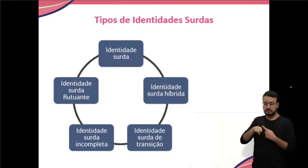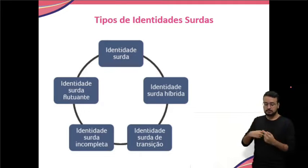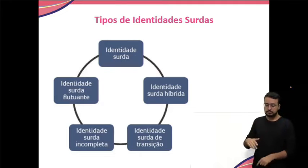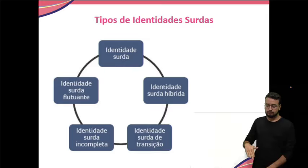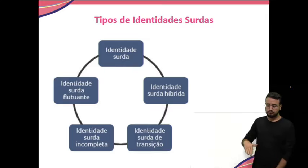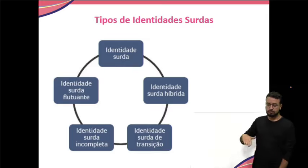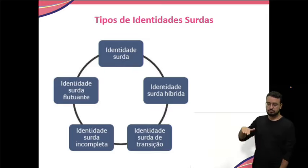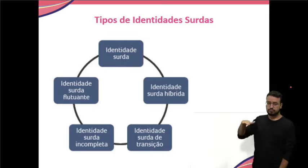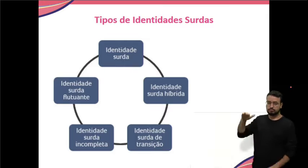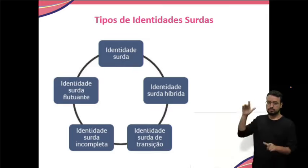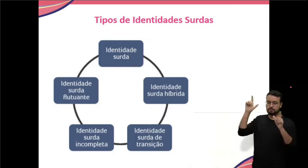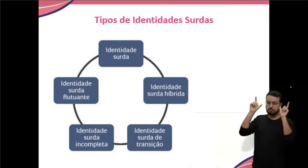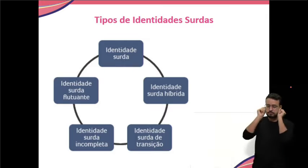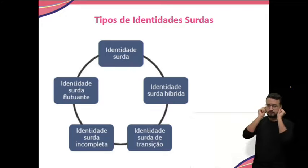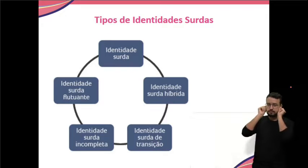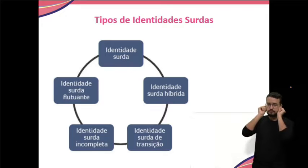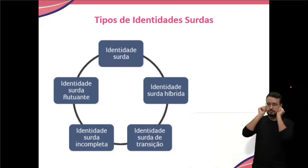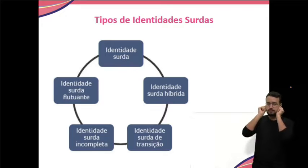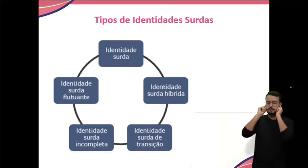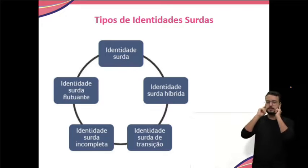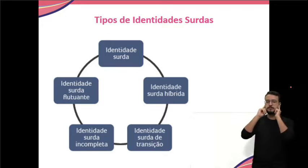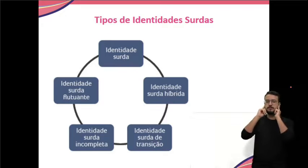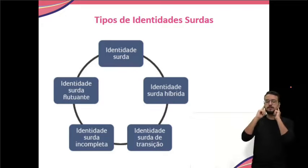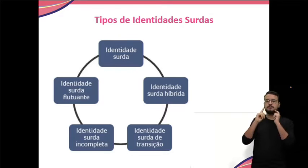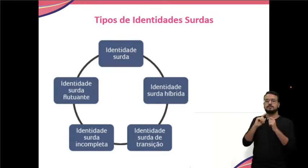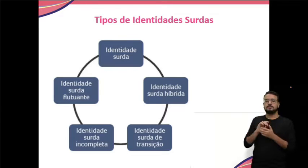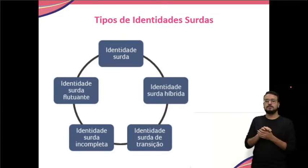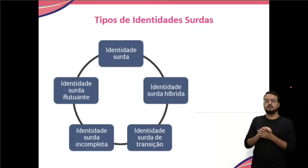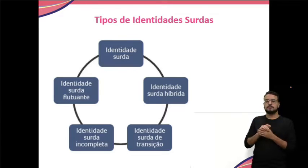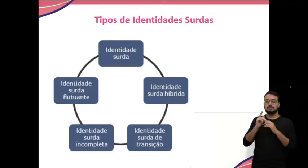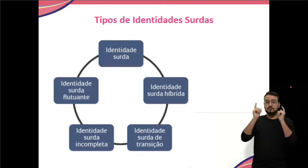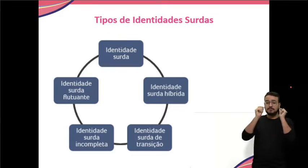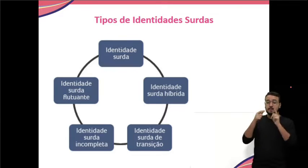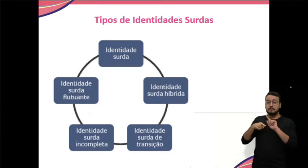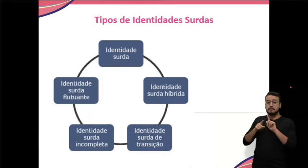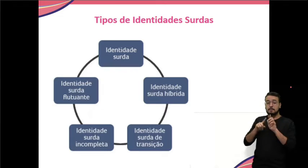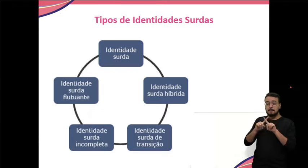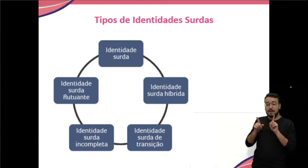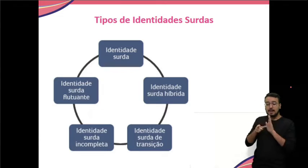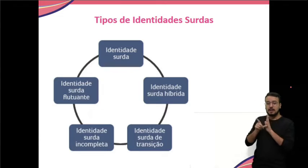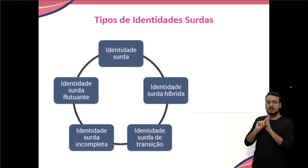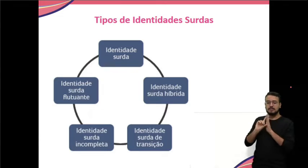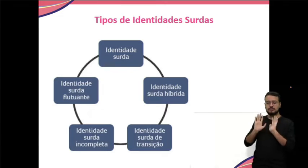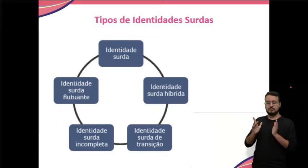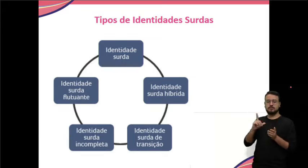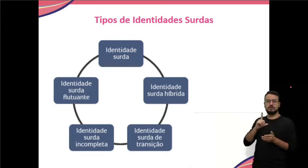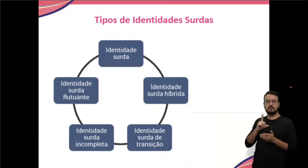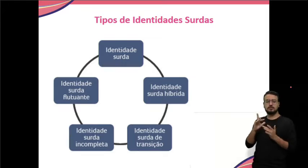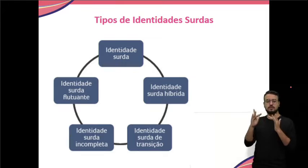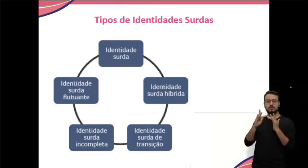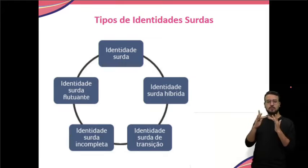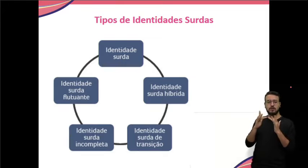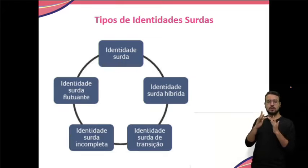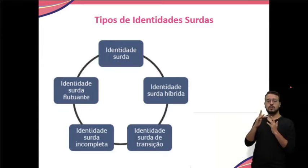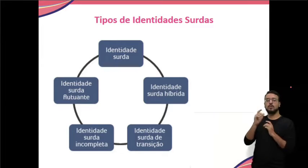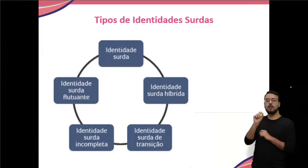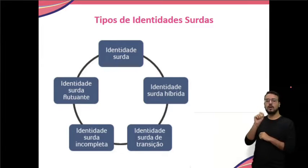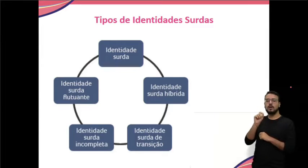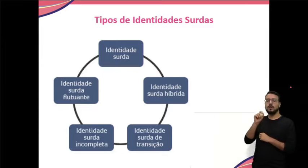depois, né? Depois que eles ficaram surdos, mas antes disso eles já tinham contato com a língua oral. Ou já ouviam,